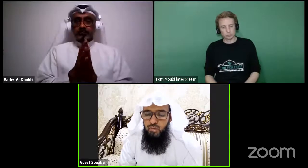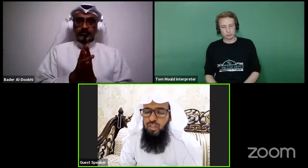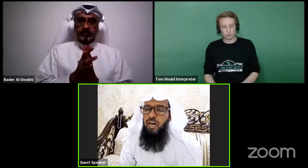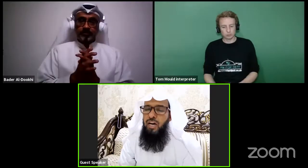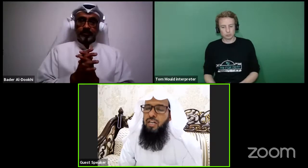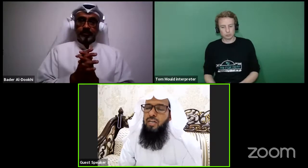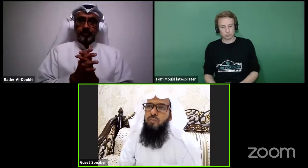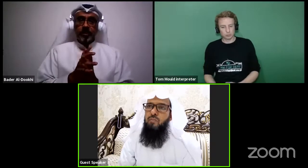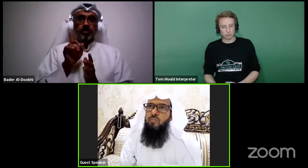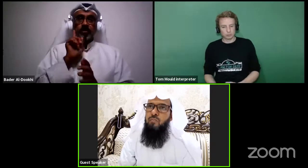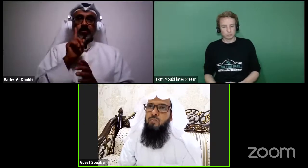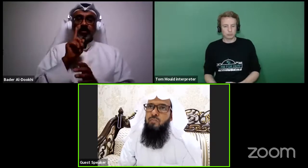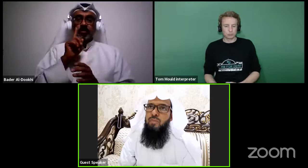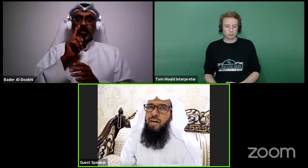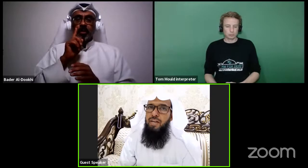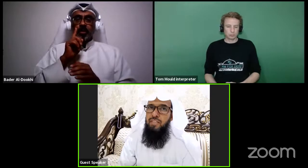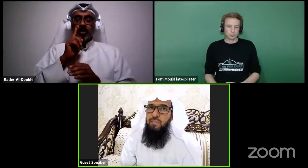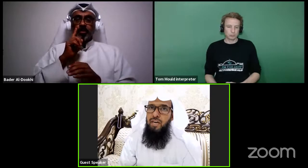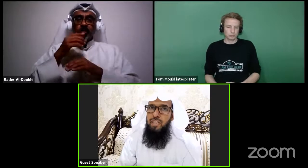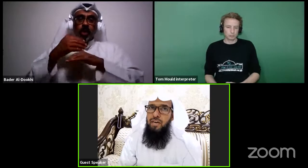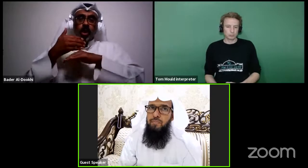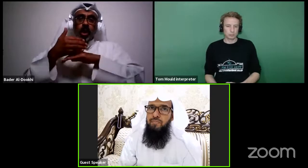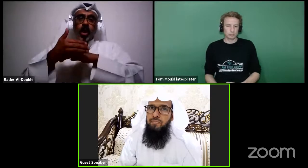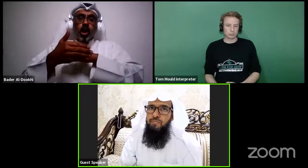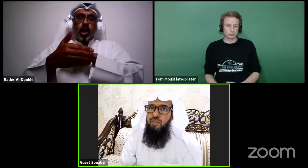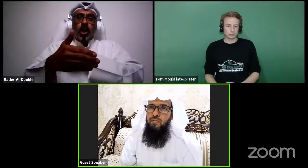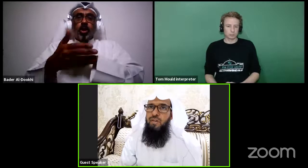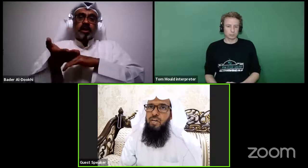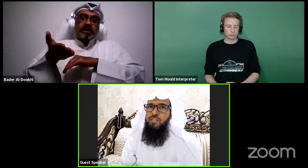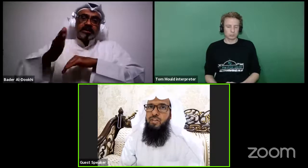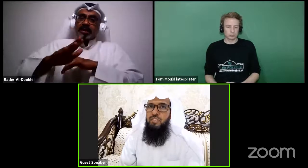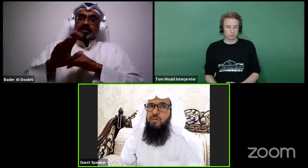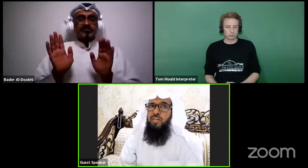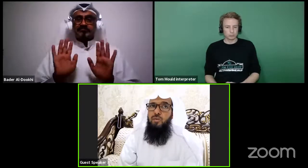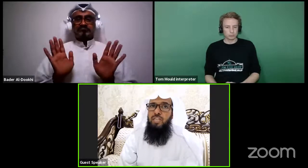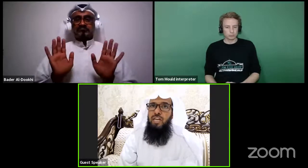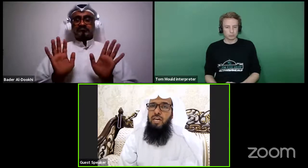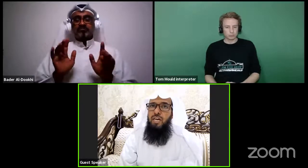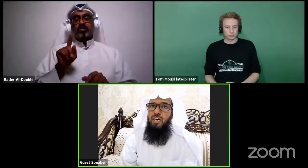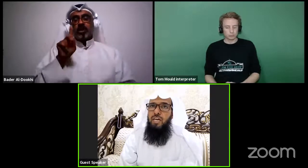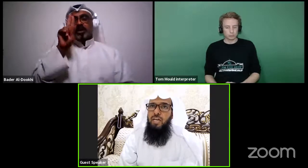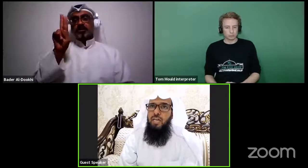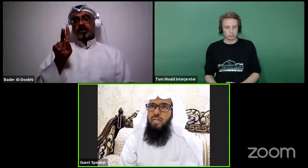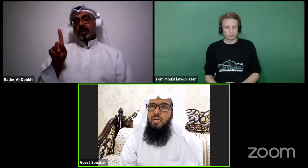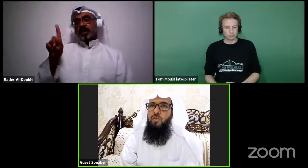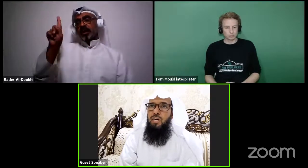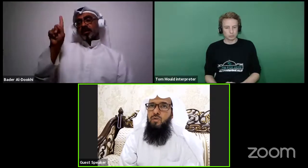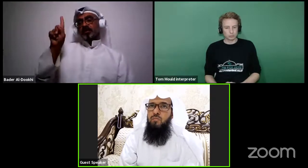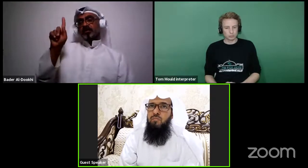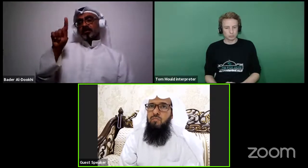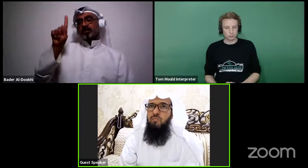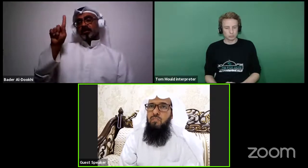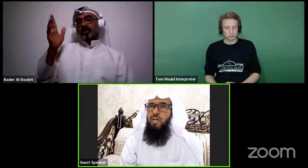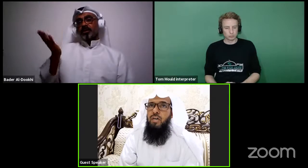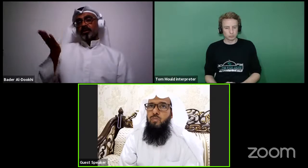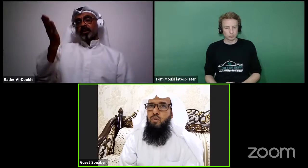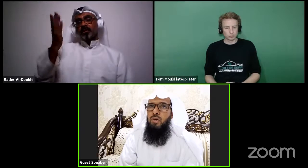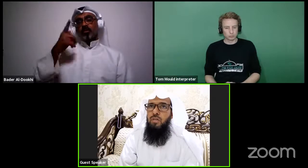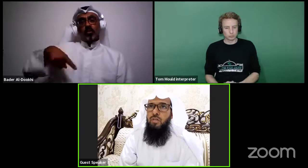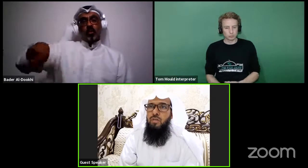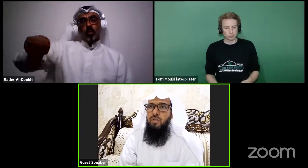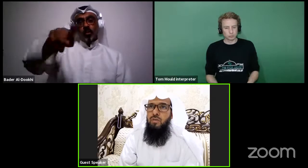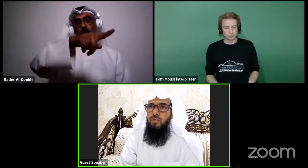ولا أريد أن أطيل عليكم أكثر من هذا، فأسأل الله تبارك وتعالى لي ولكم